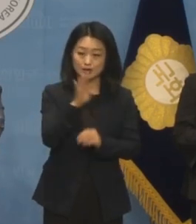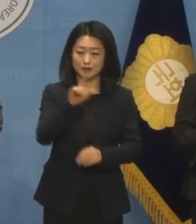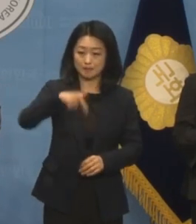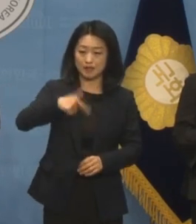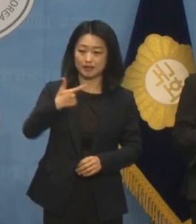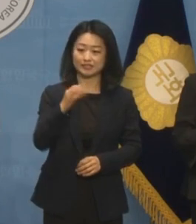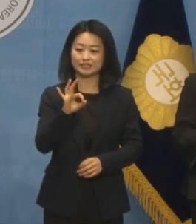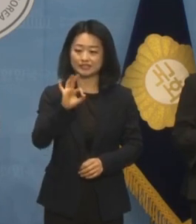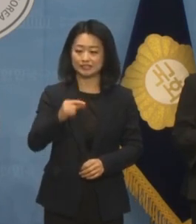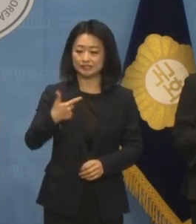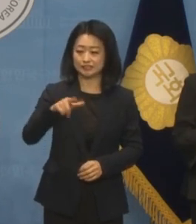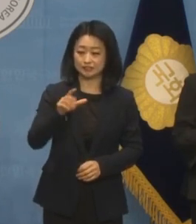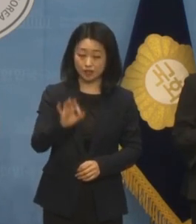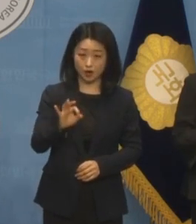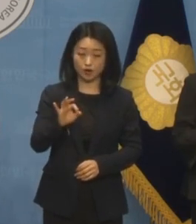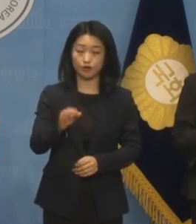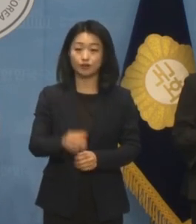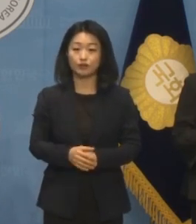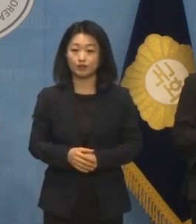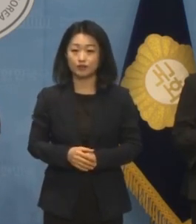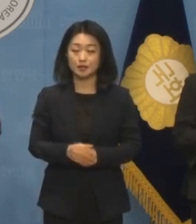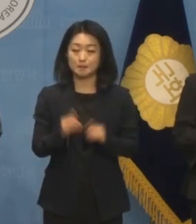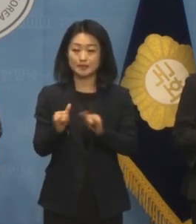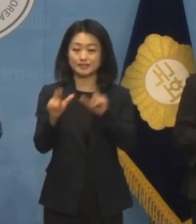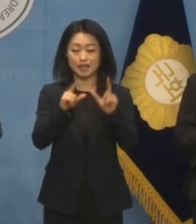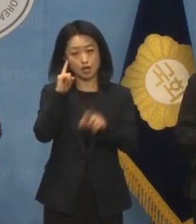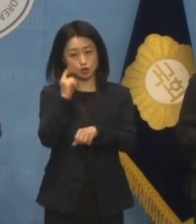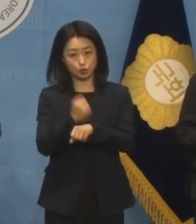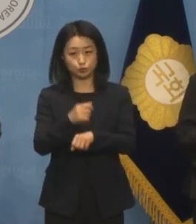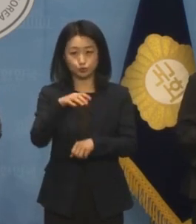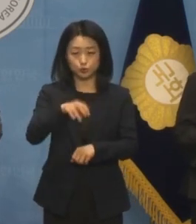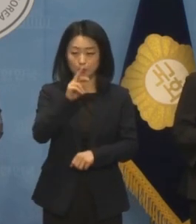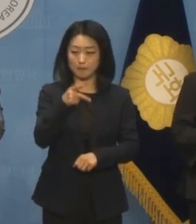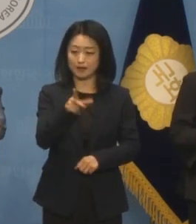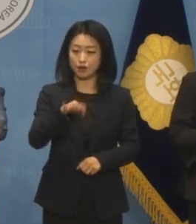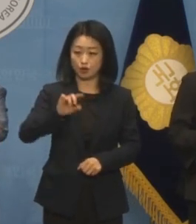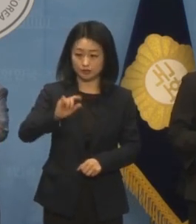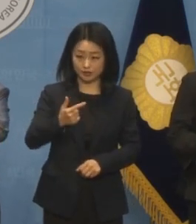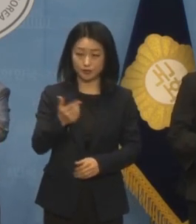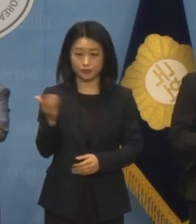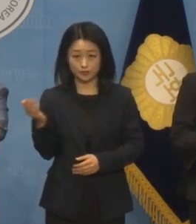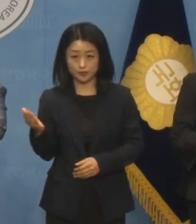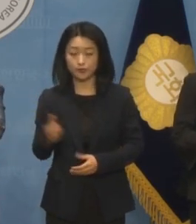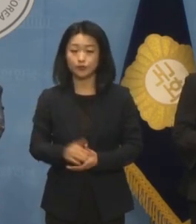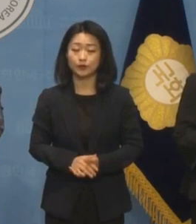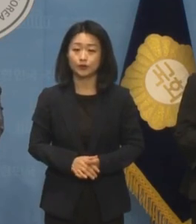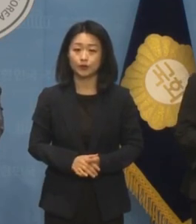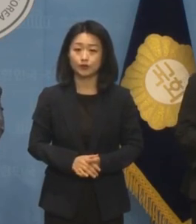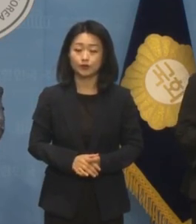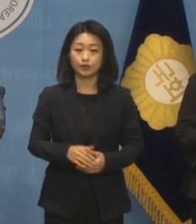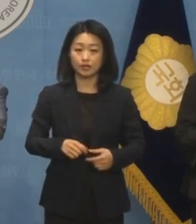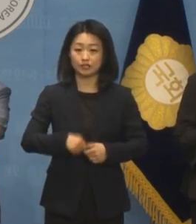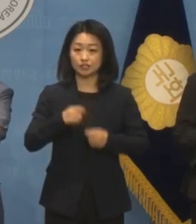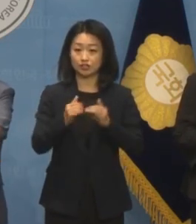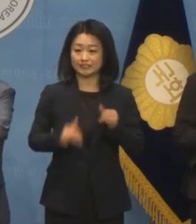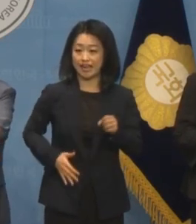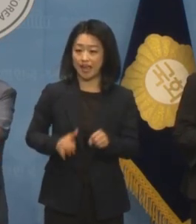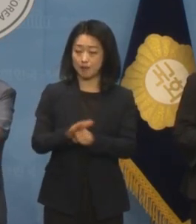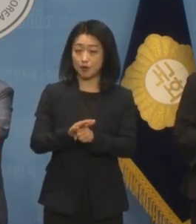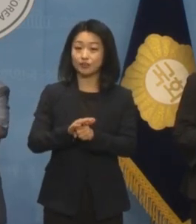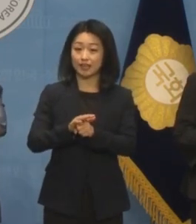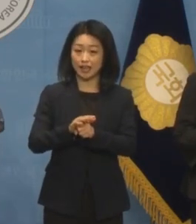오셨습니다. 민생경영소 언론위원장으로 일하시는 박영선 선생님 오셨습니다. 우리 정의자 해병대 연대에서